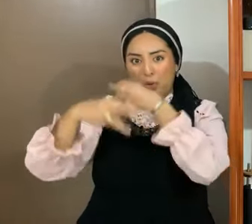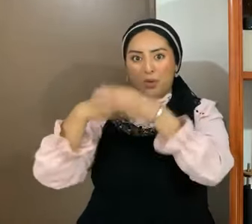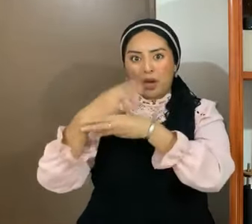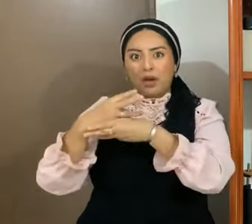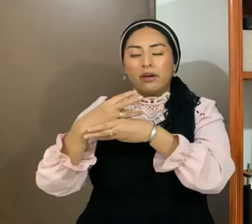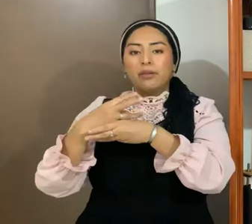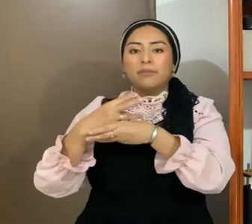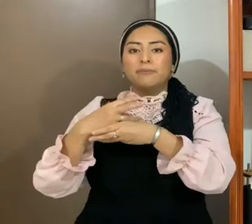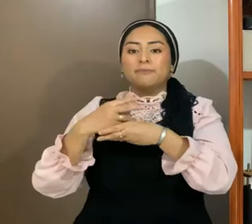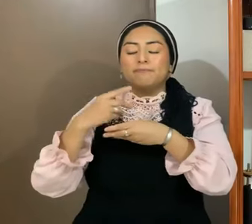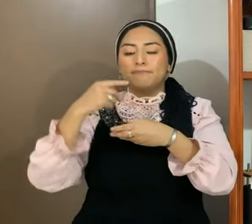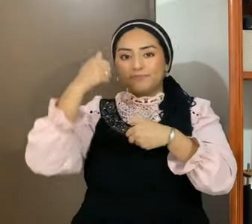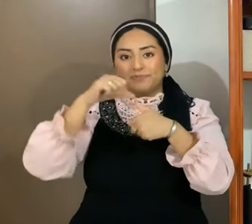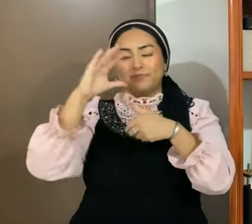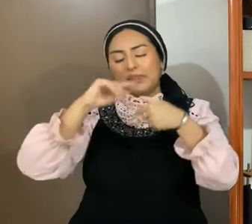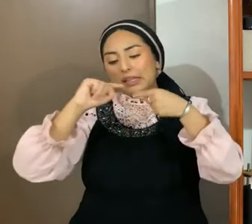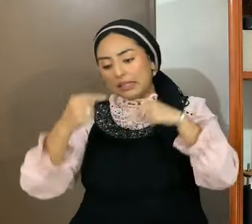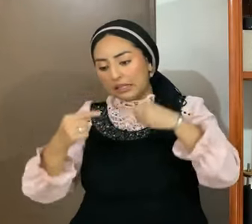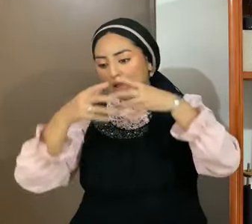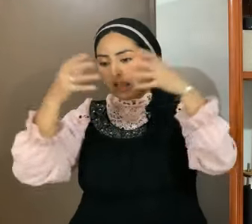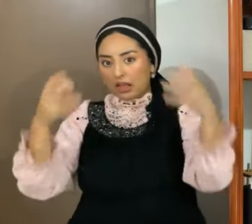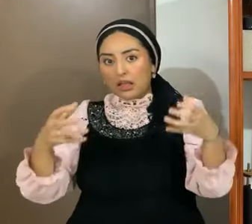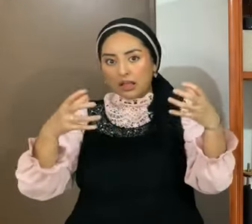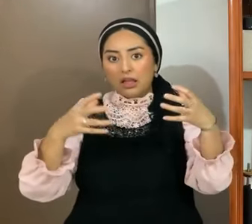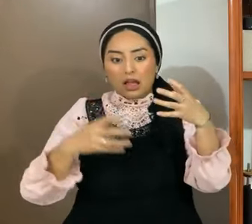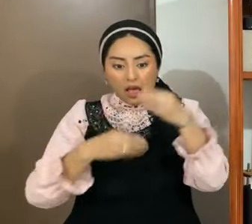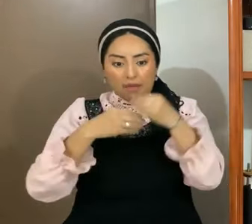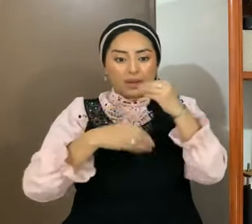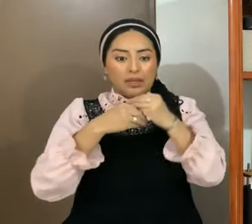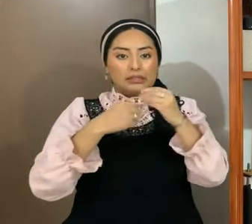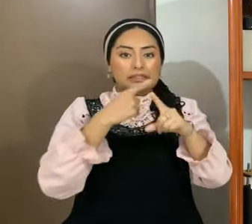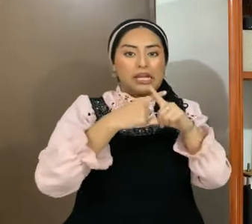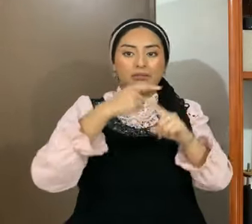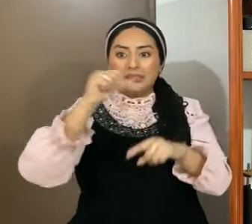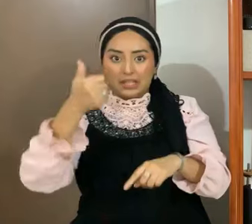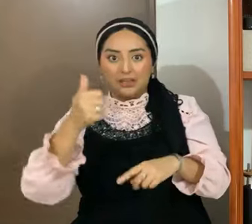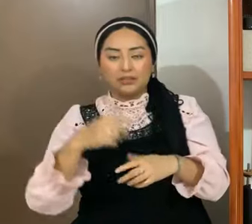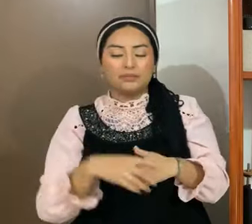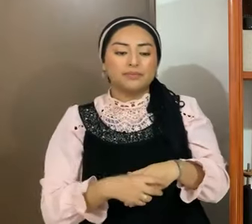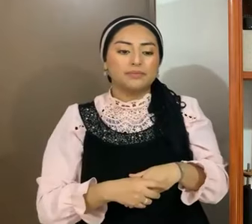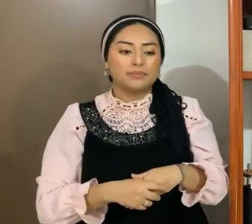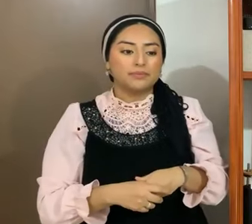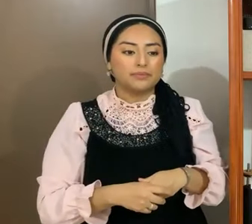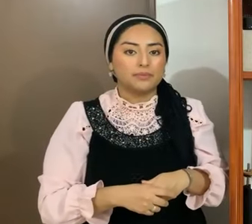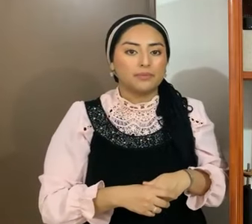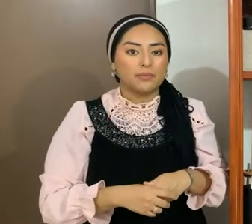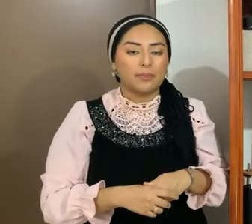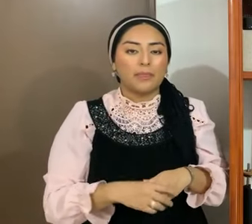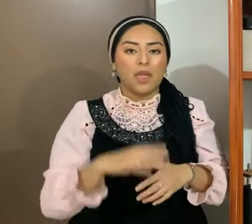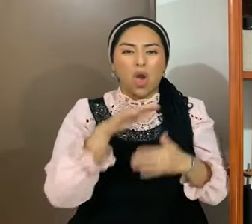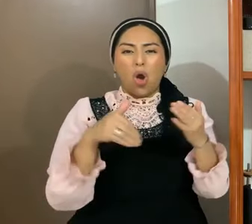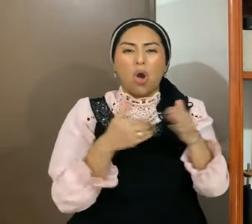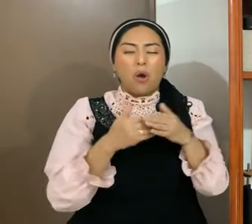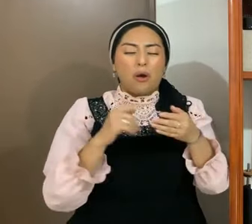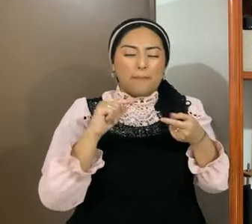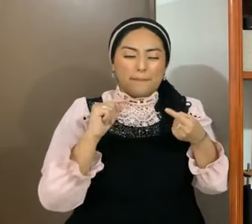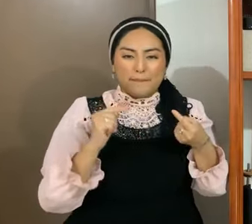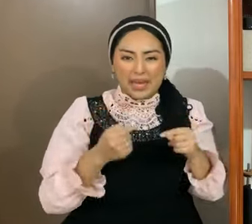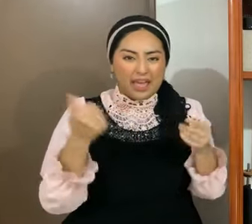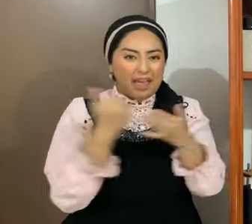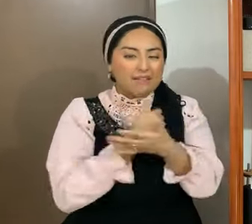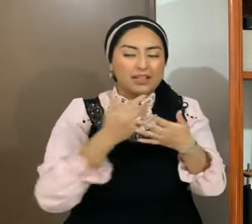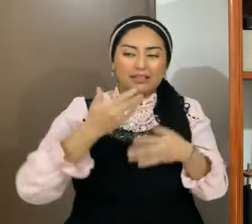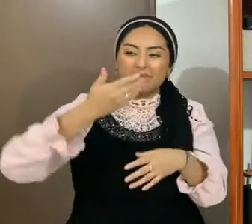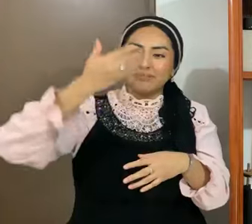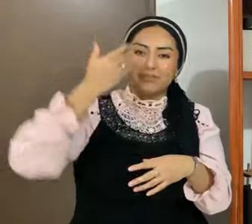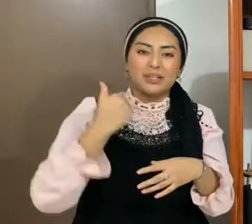multiplícalo por 100. Y hasta eso tal vez me quedé corto. Ahora imagínate que todo este sufrimiento, todo lo que pasamos en